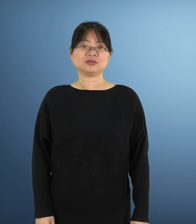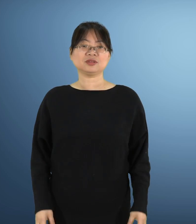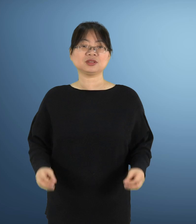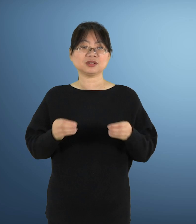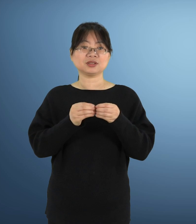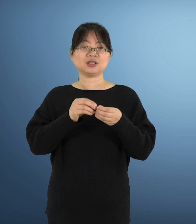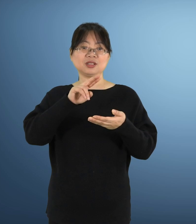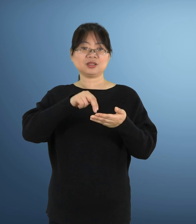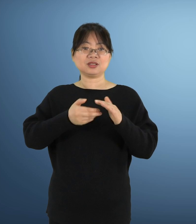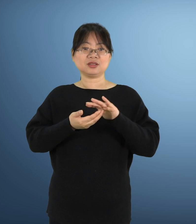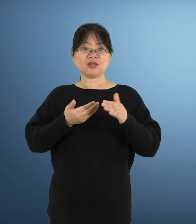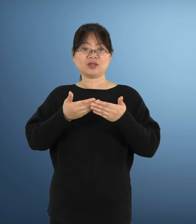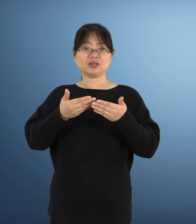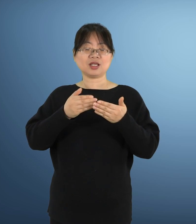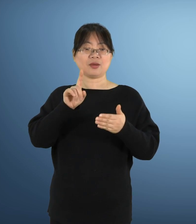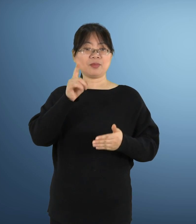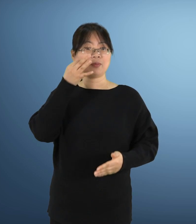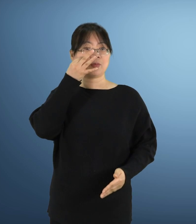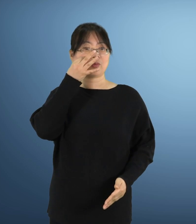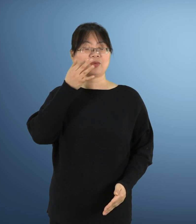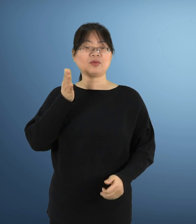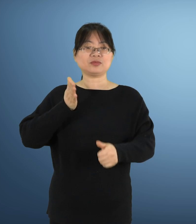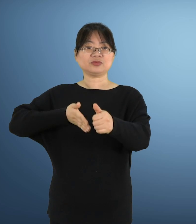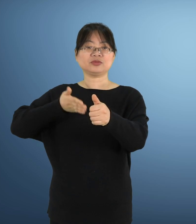글을 읽기 전에 그림 한번 보십시다. 그림.